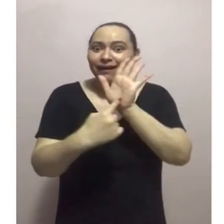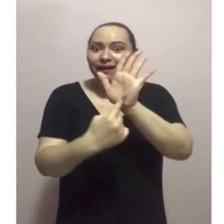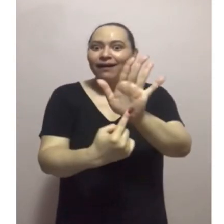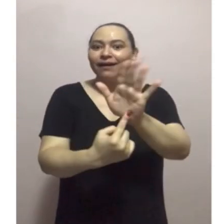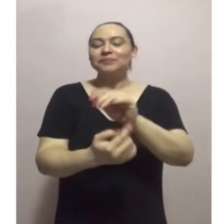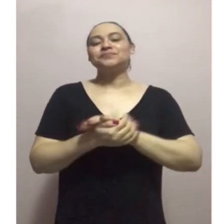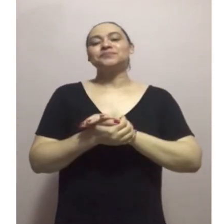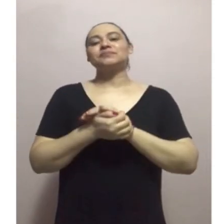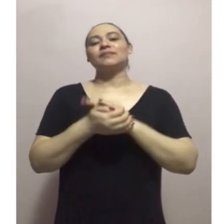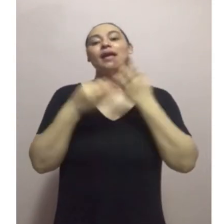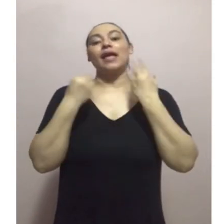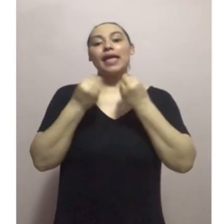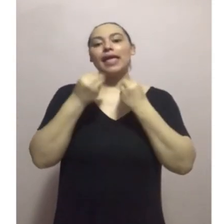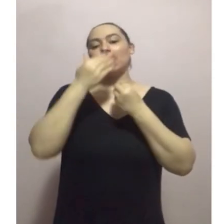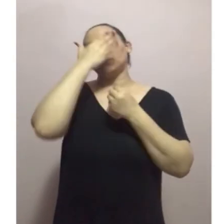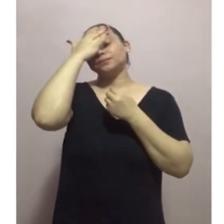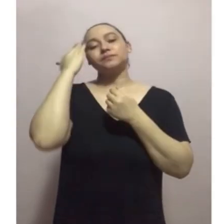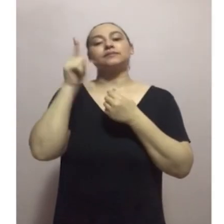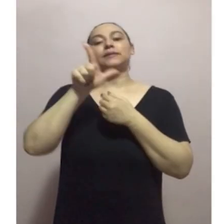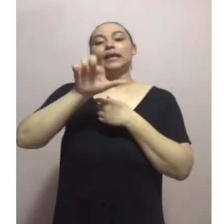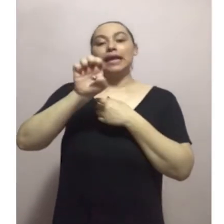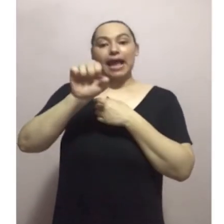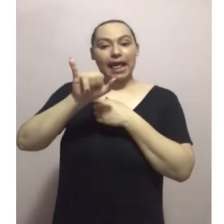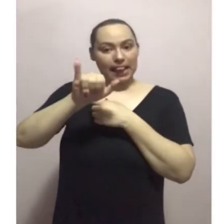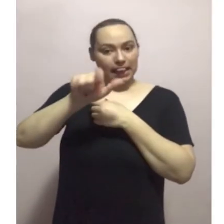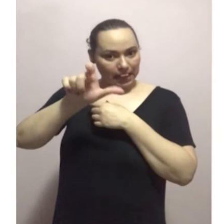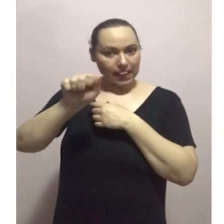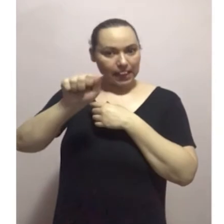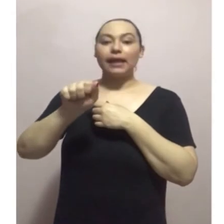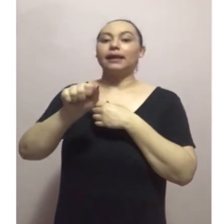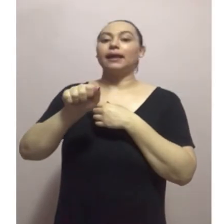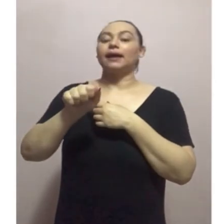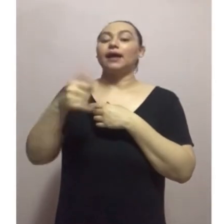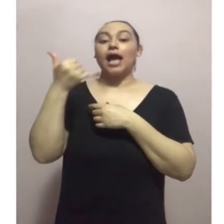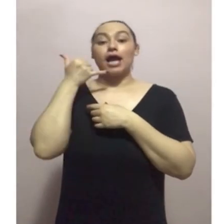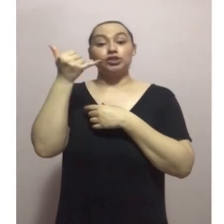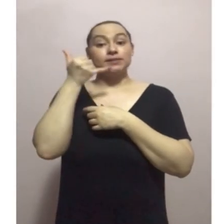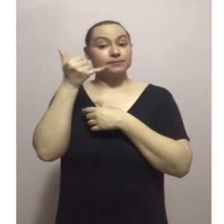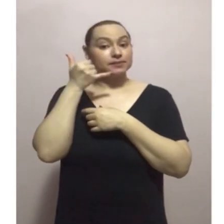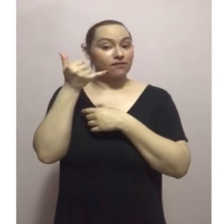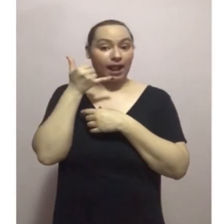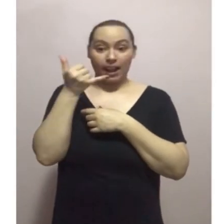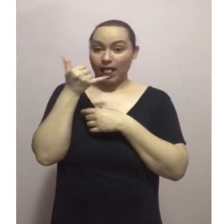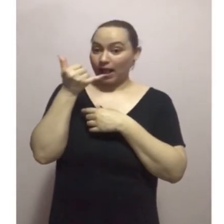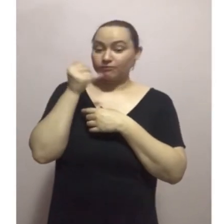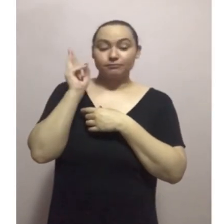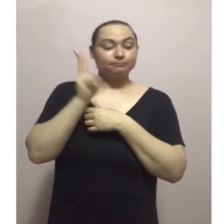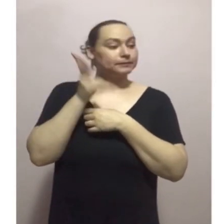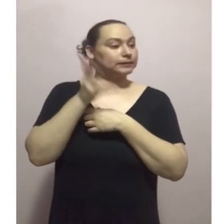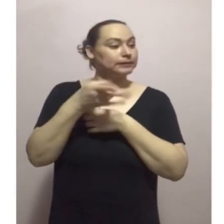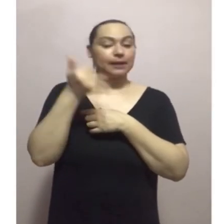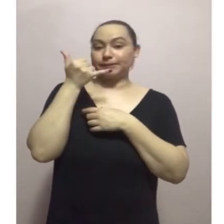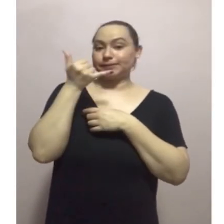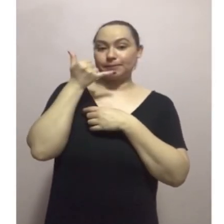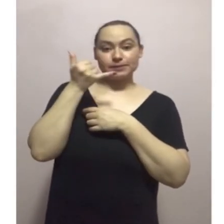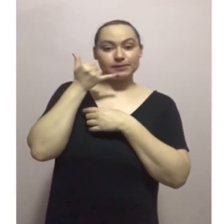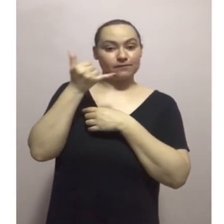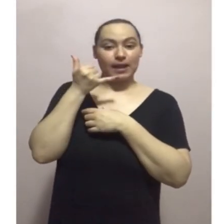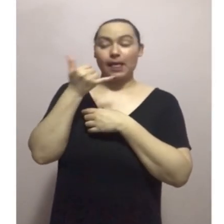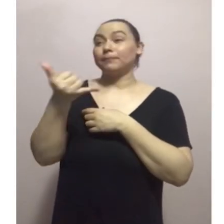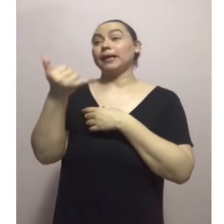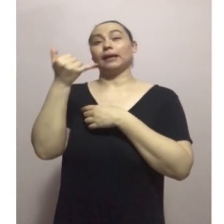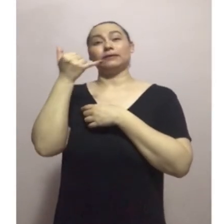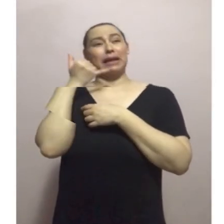gente demais. conseguiu fazer. Eu e a Leila, todos os dias a gente se falava que era tanto problema, sabe? Tinha dia, quando